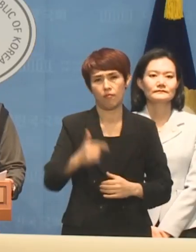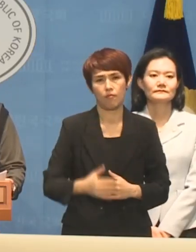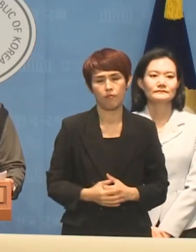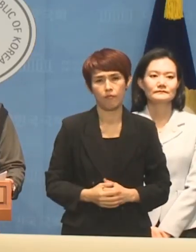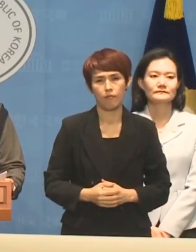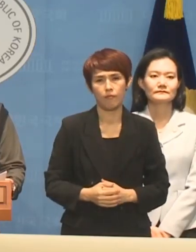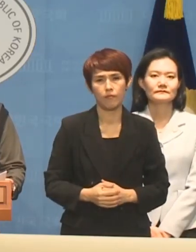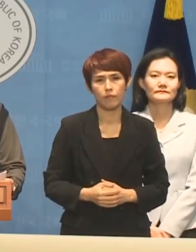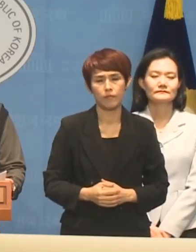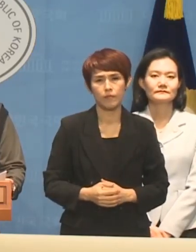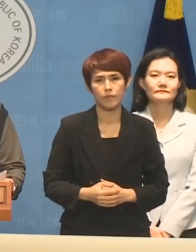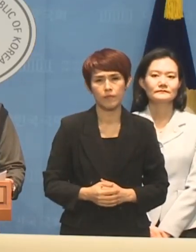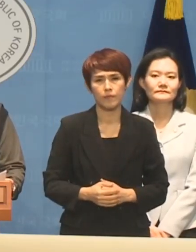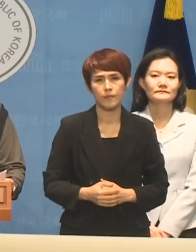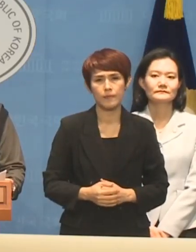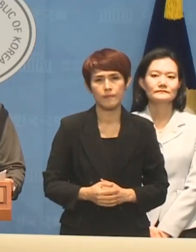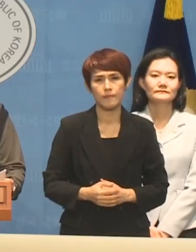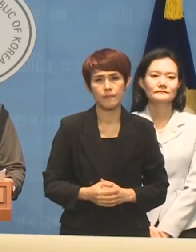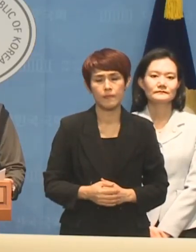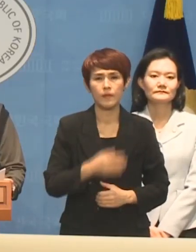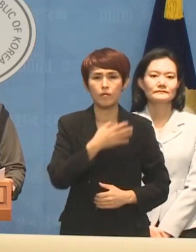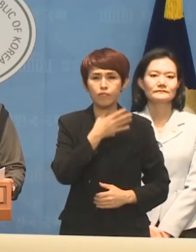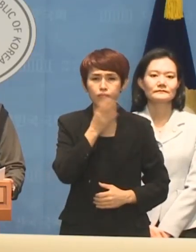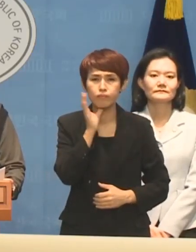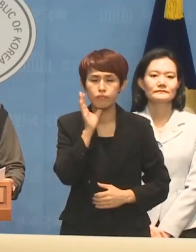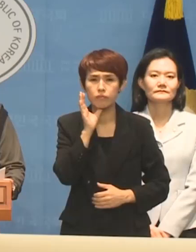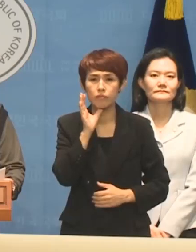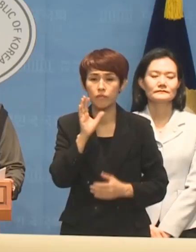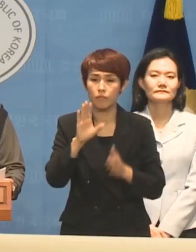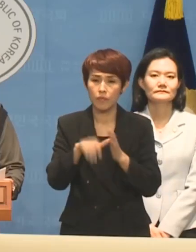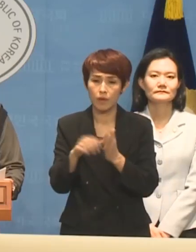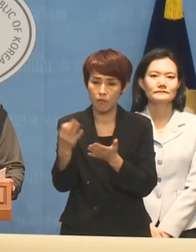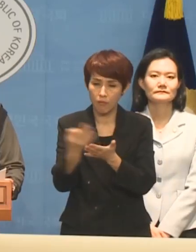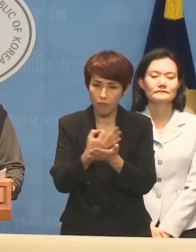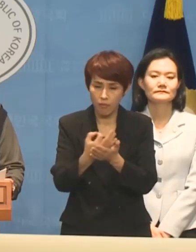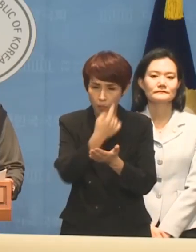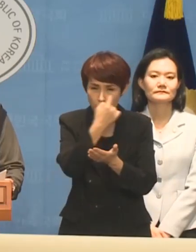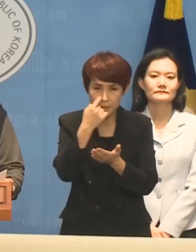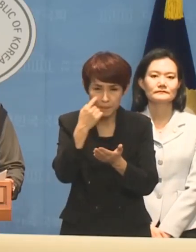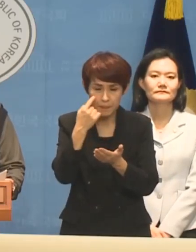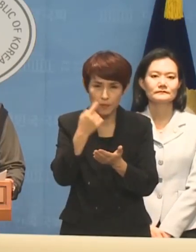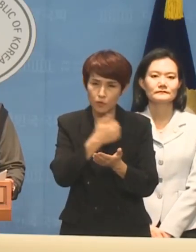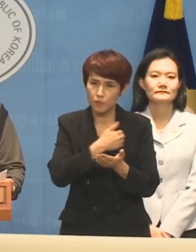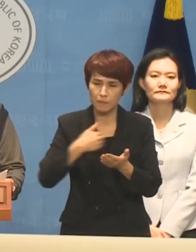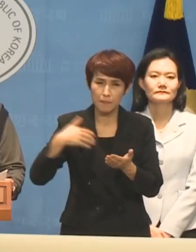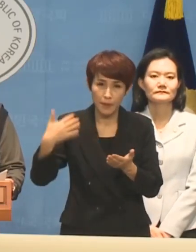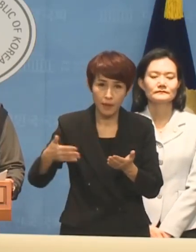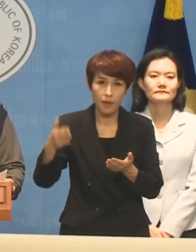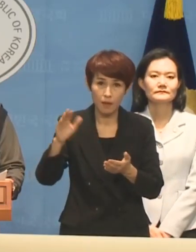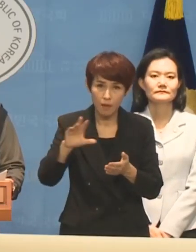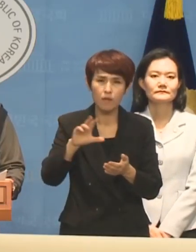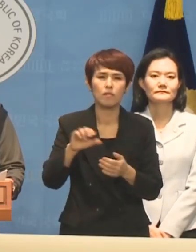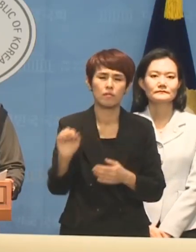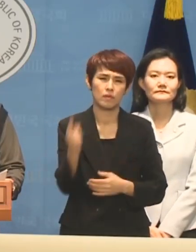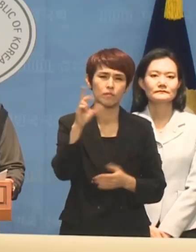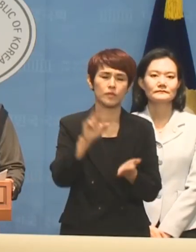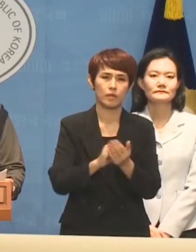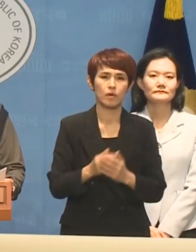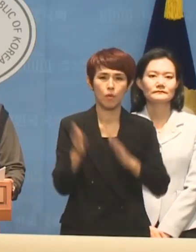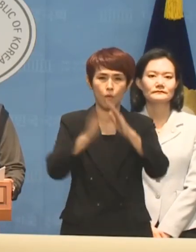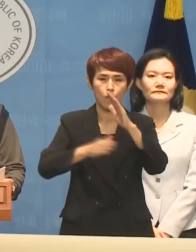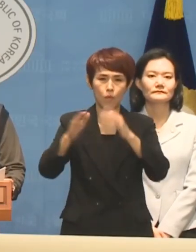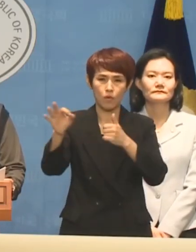상황은 궁극적으로는 노후 소득 보장이 충분하지 않기 때문입니다. 공적연금이 도입된